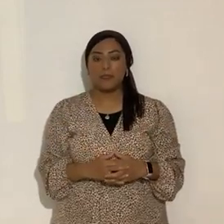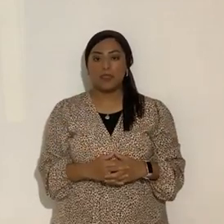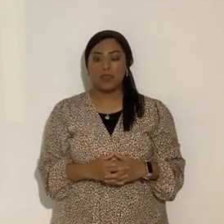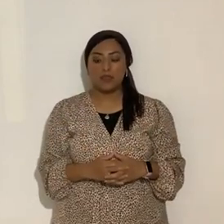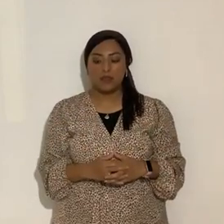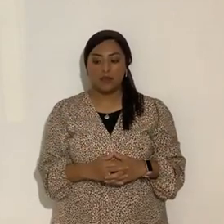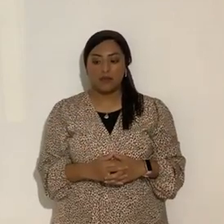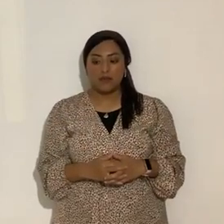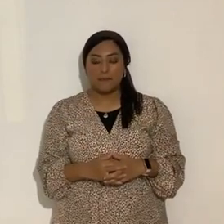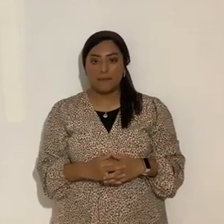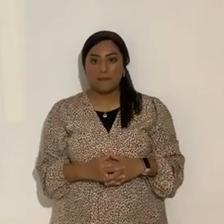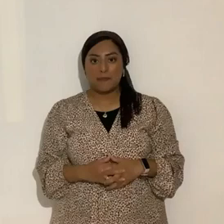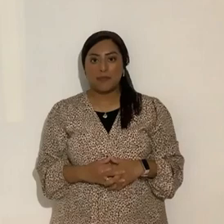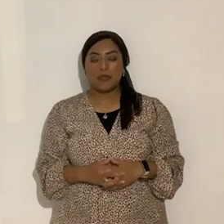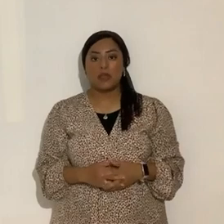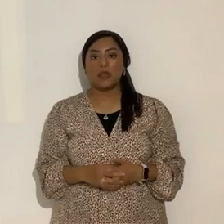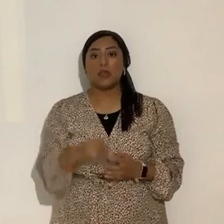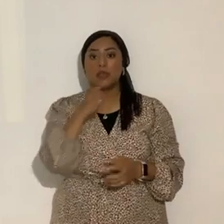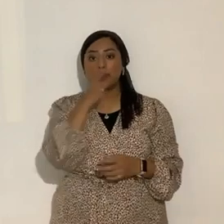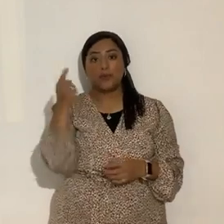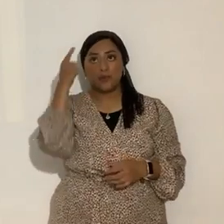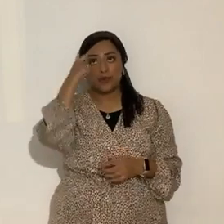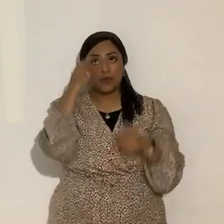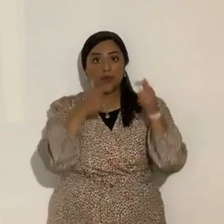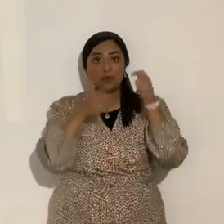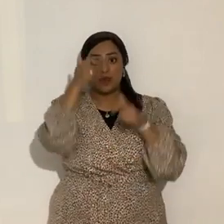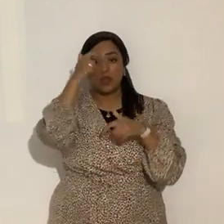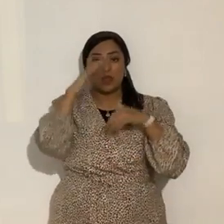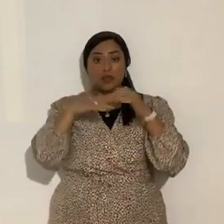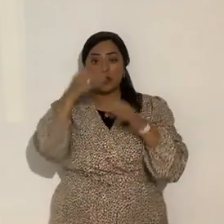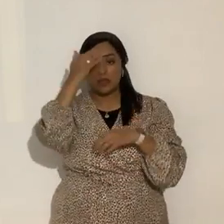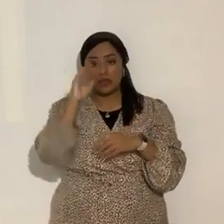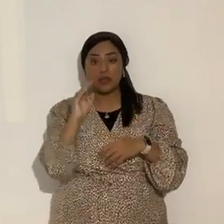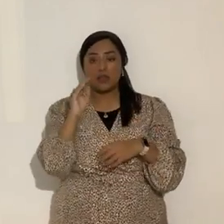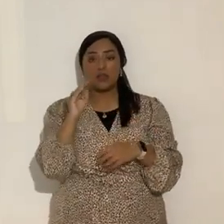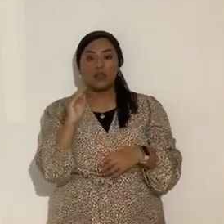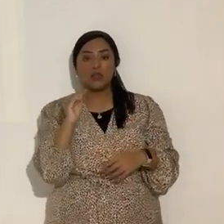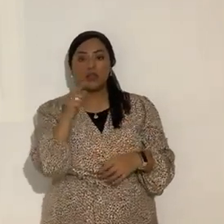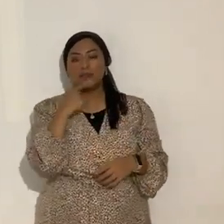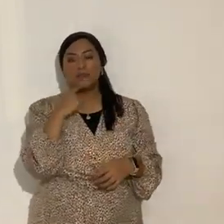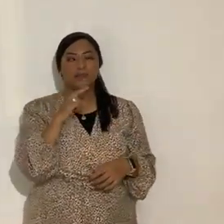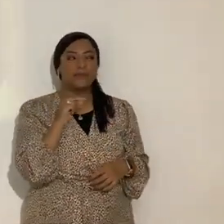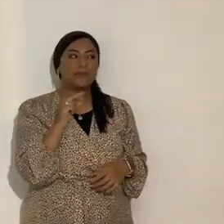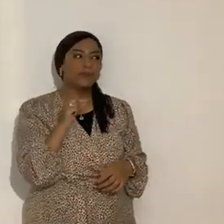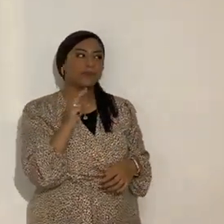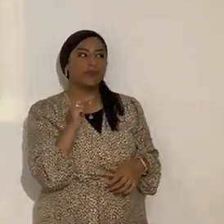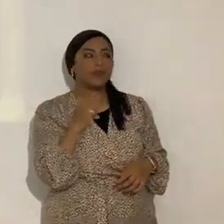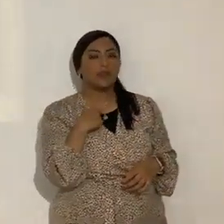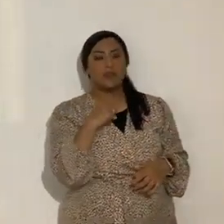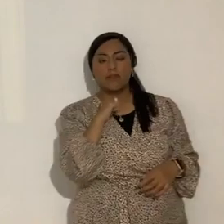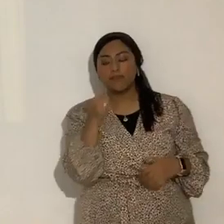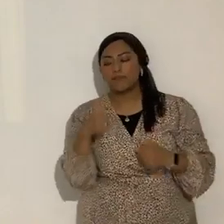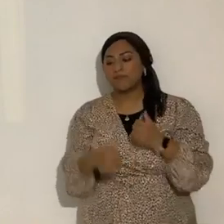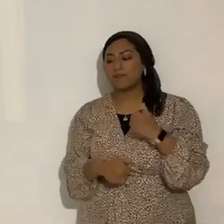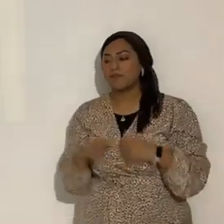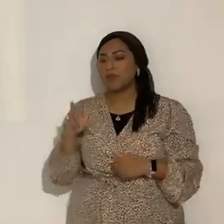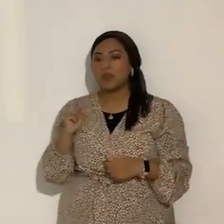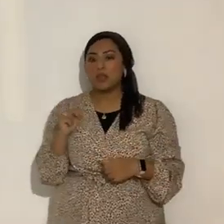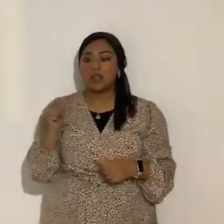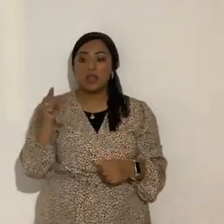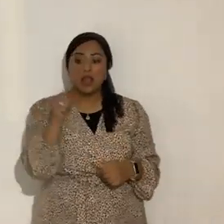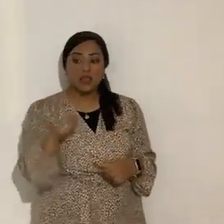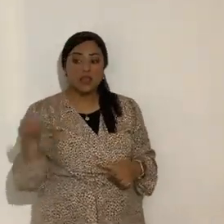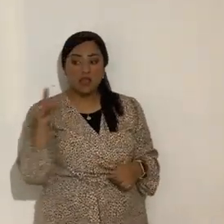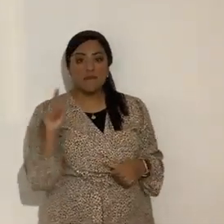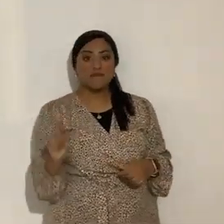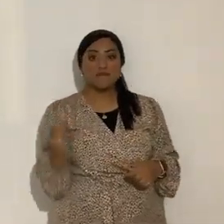Tremendo. Entonces, los que se creen superiores a Dios, que dicen, al Dios de la Biblia, que dicen, no me tengo que sujetar, esos son